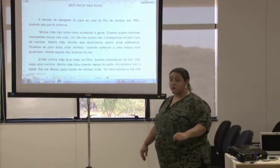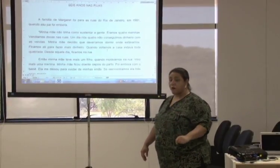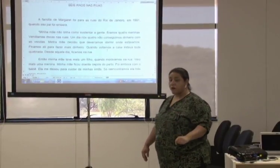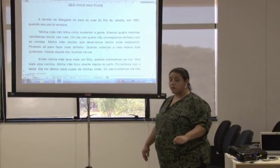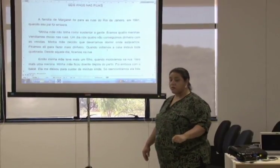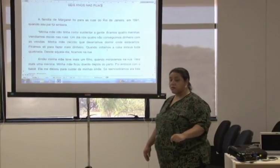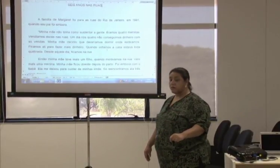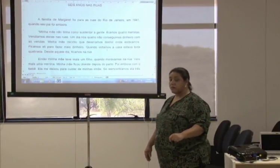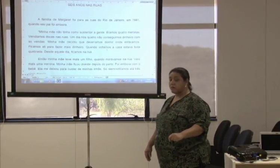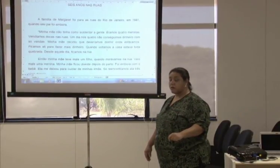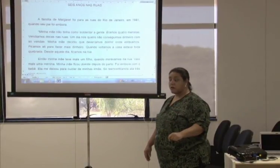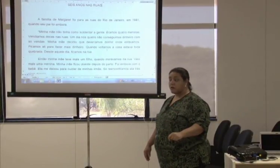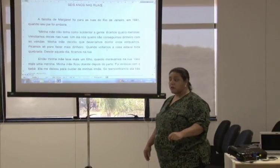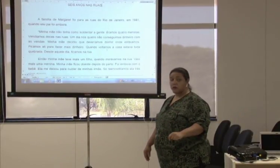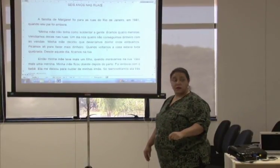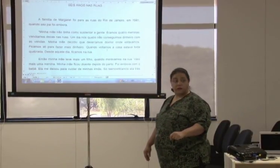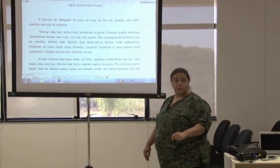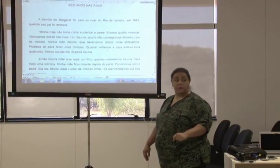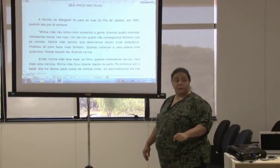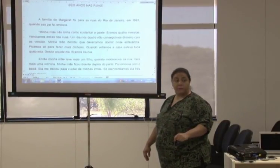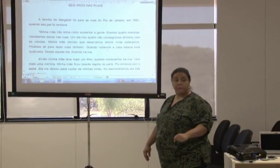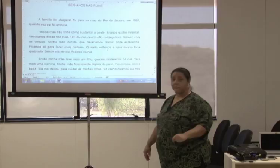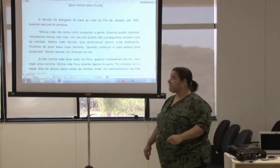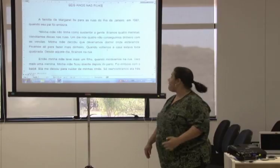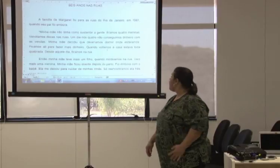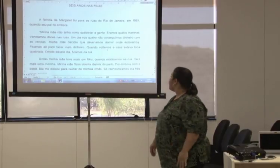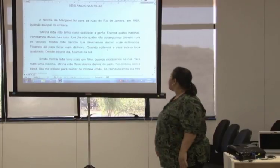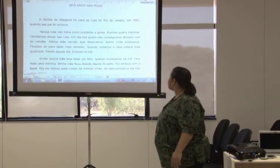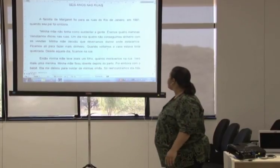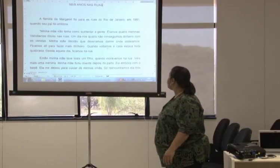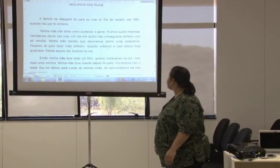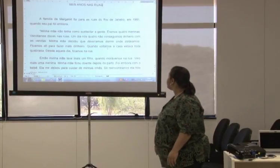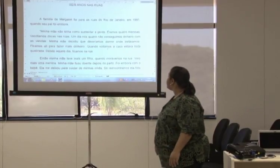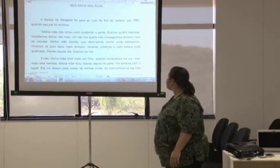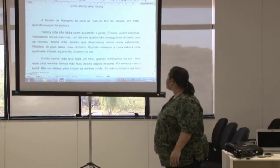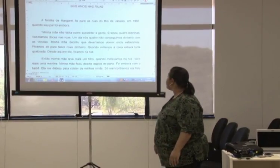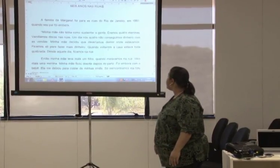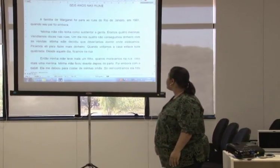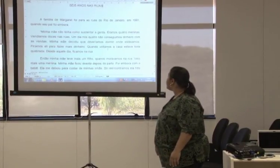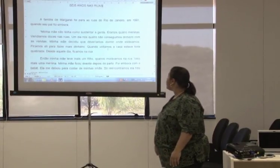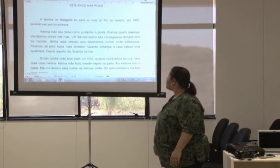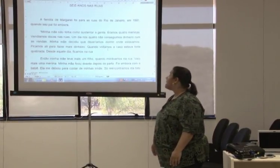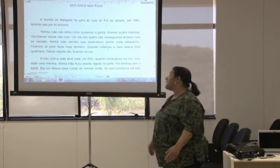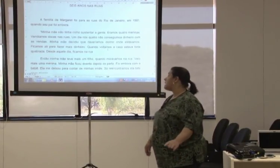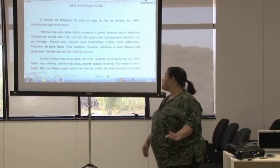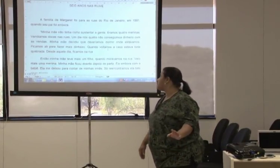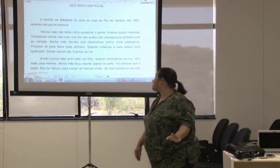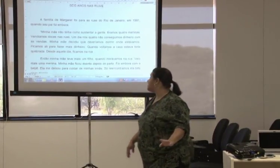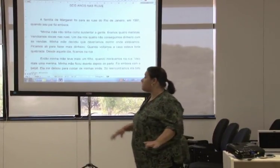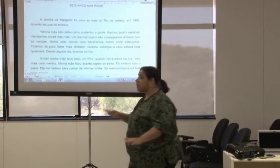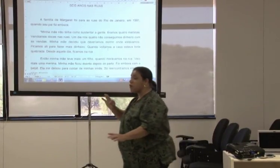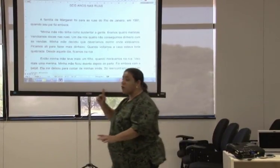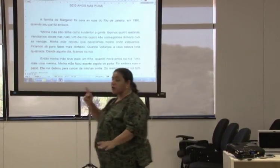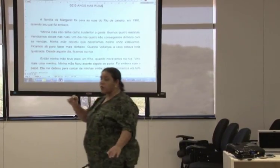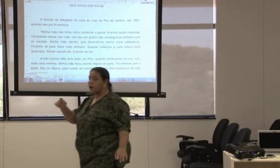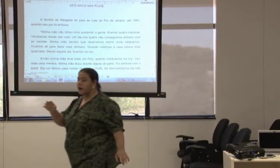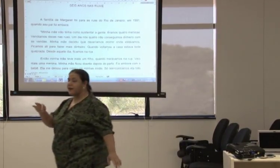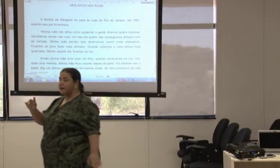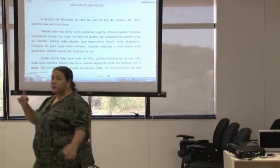embora. Tá faltando o H no final de Margarete, né? Você sinalizou o H, mas não... Vai ver, eu coloquei um H. Mas